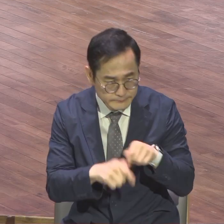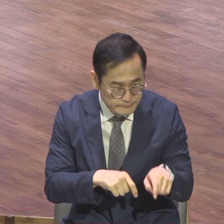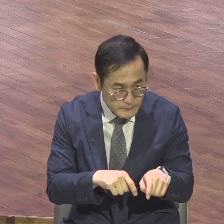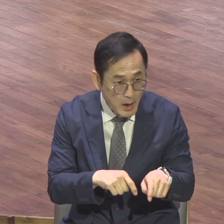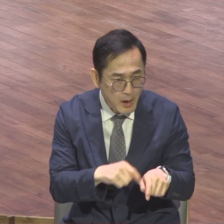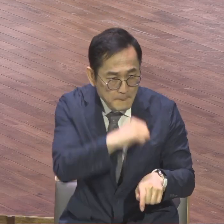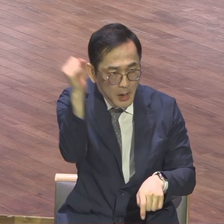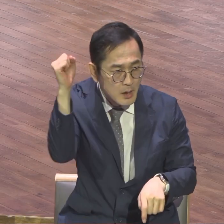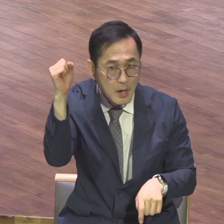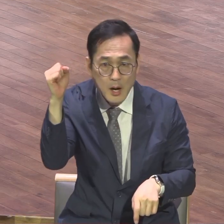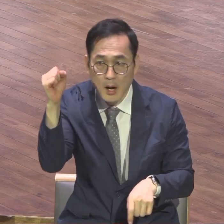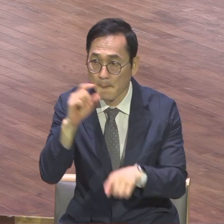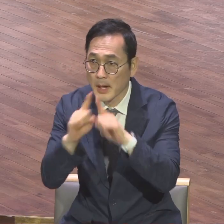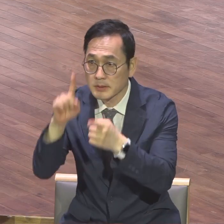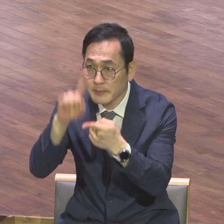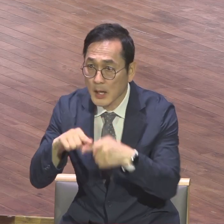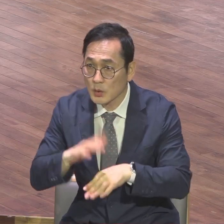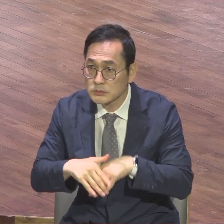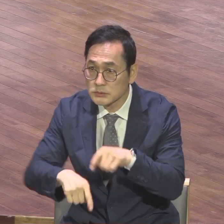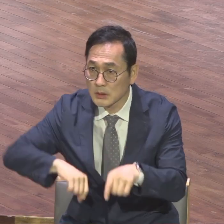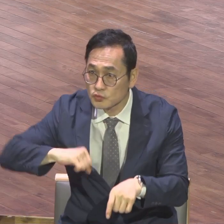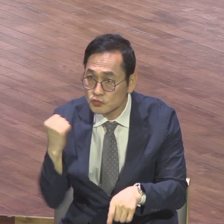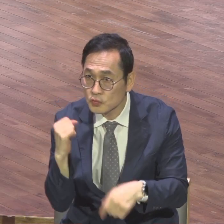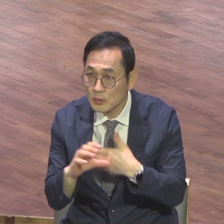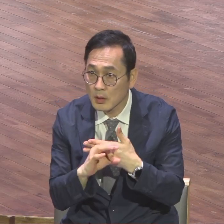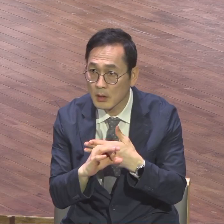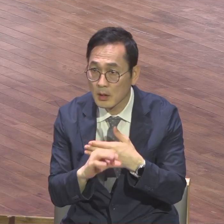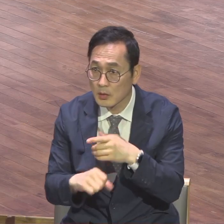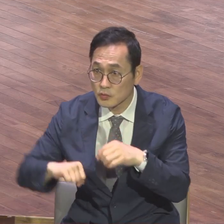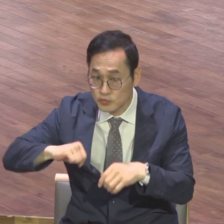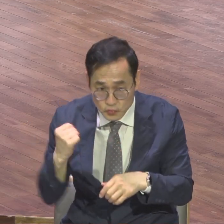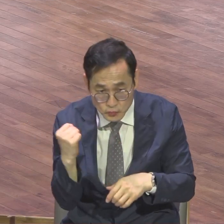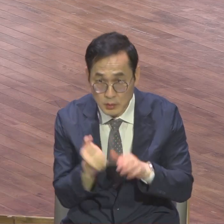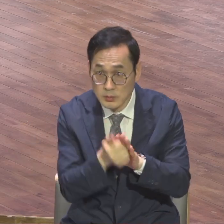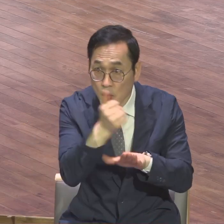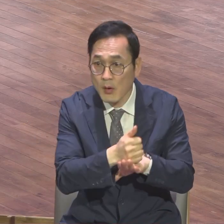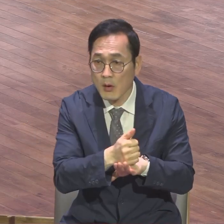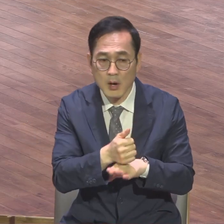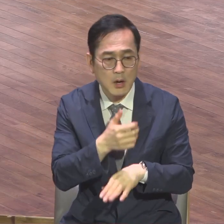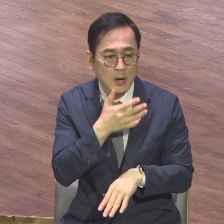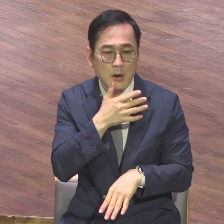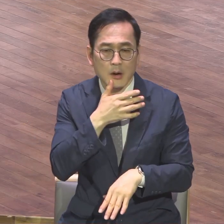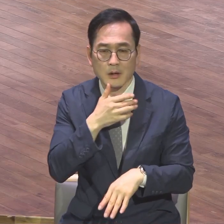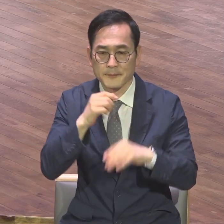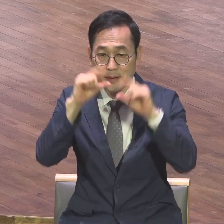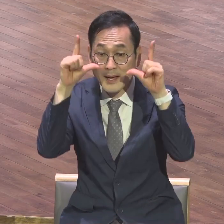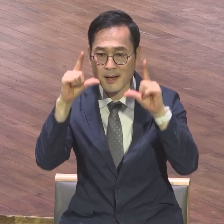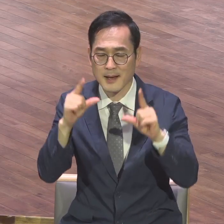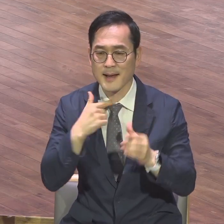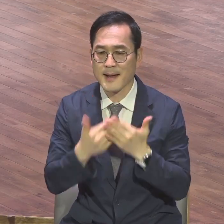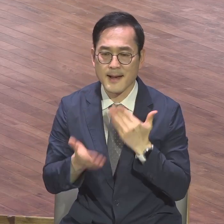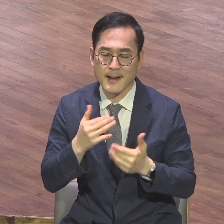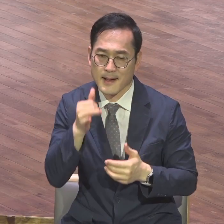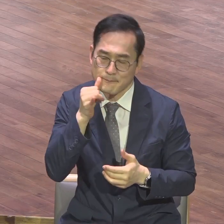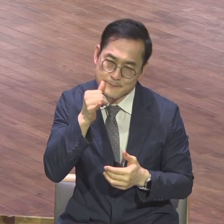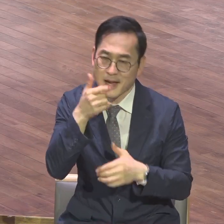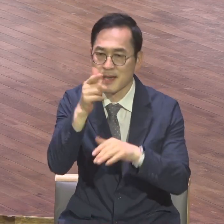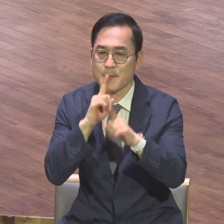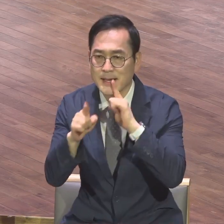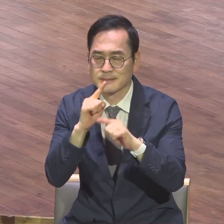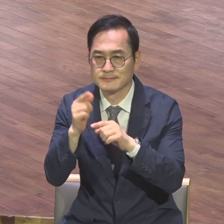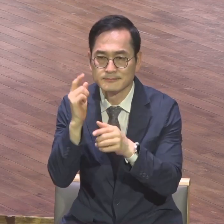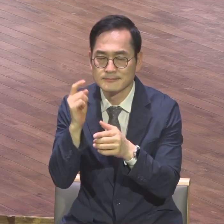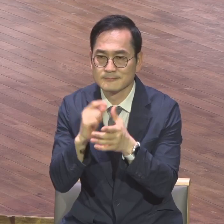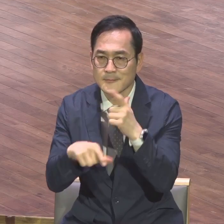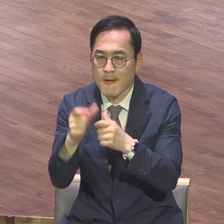자 오늘 말씀 제목이 뭐예요? 우리 모두가 사는 길입니다. 우리 모두가 살아야 돼요. 우리는 영적으로 나를